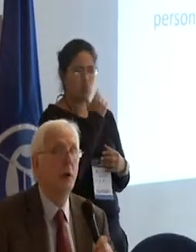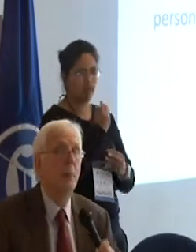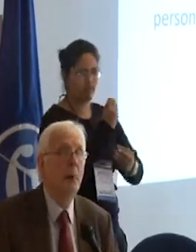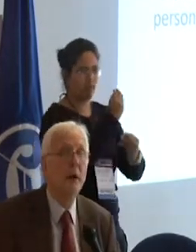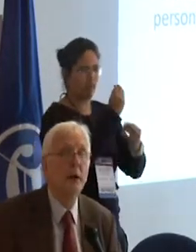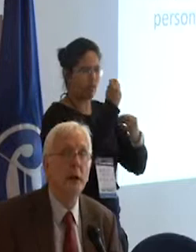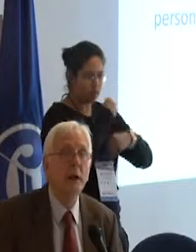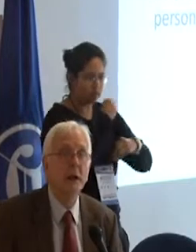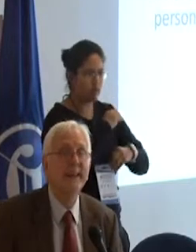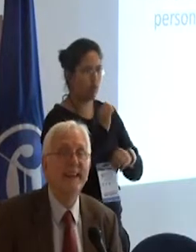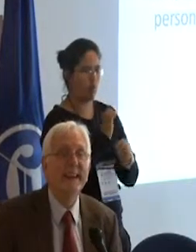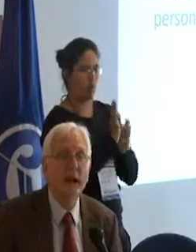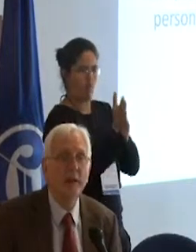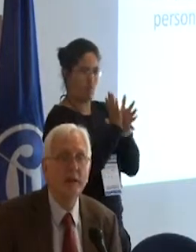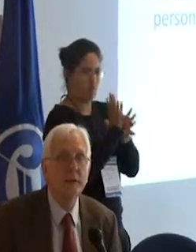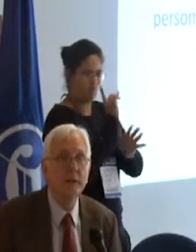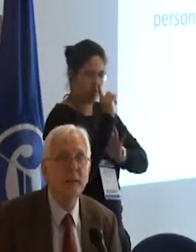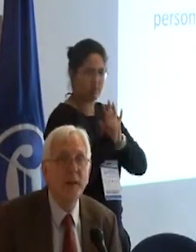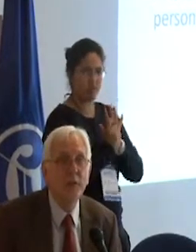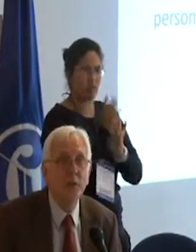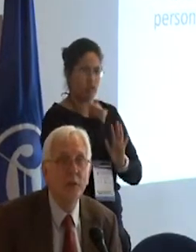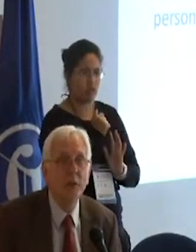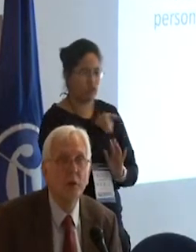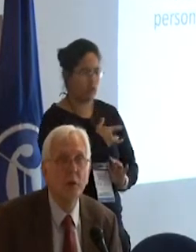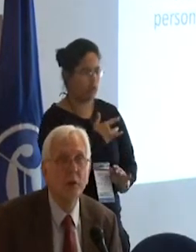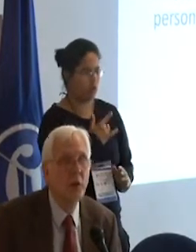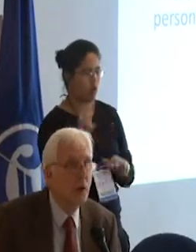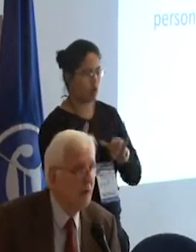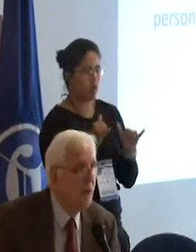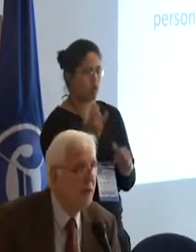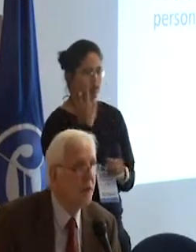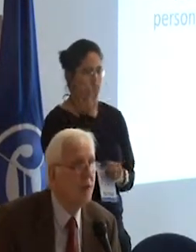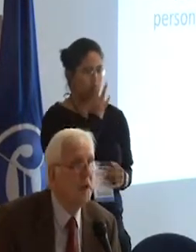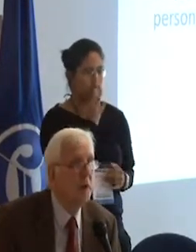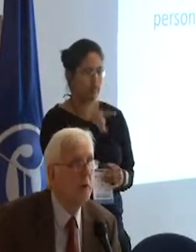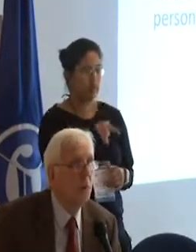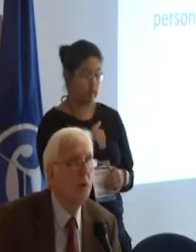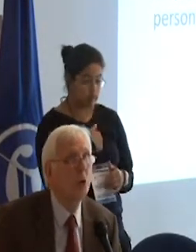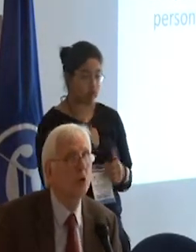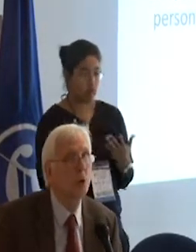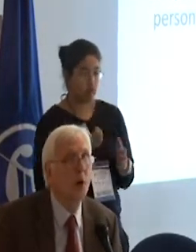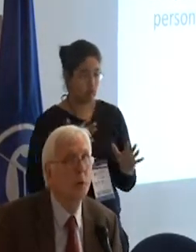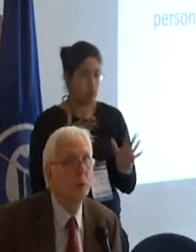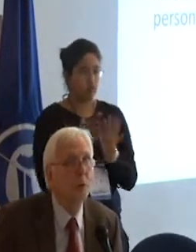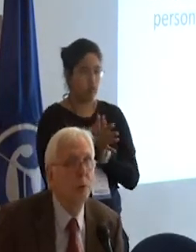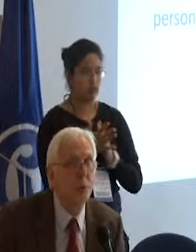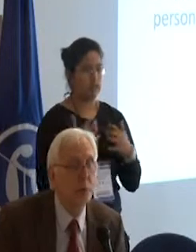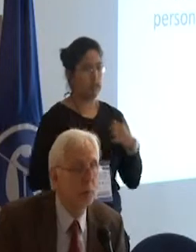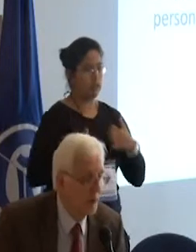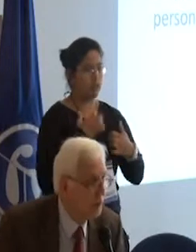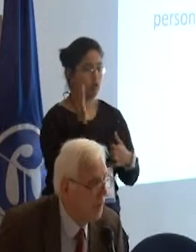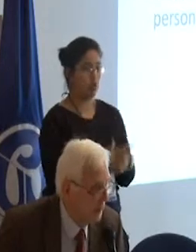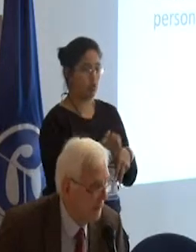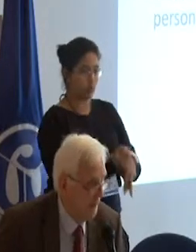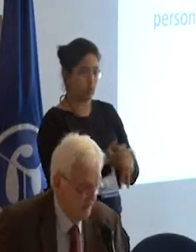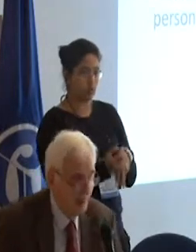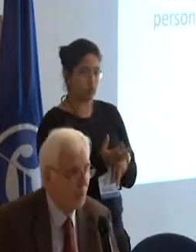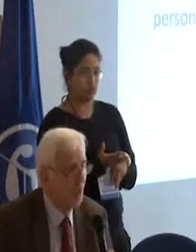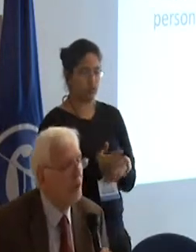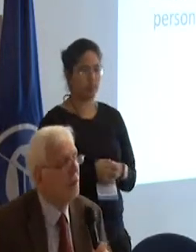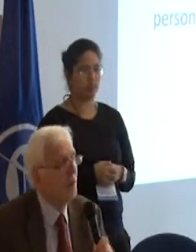formados. Entonces me gustaría hablar de los miedos, de los temores de los docentes,